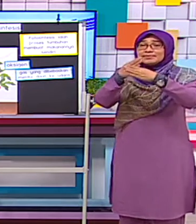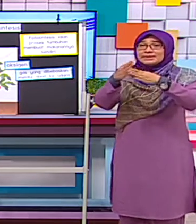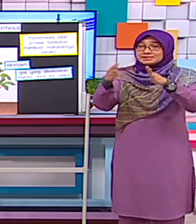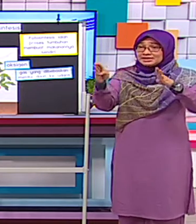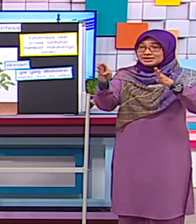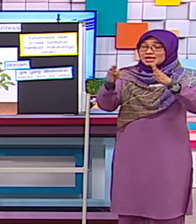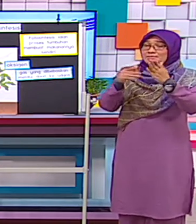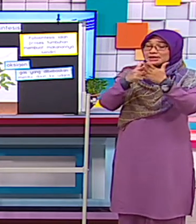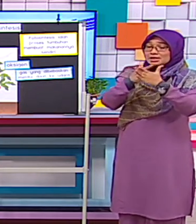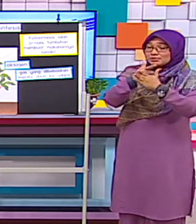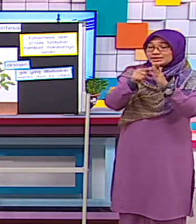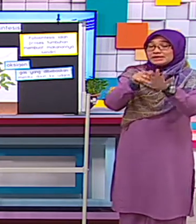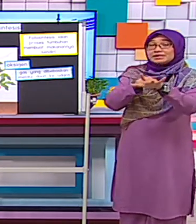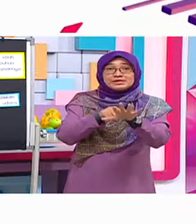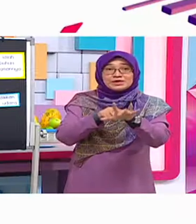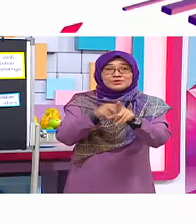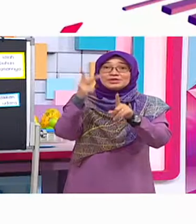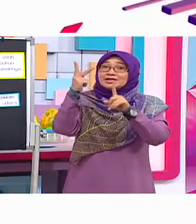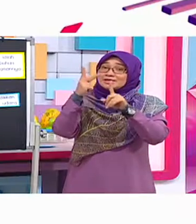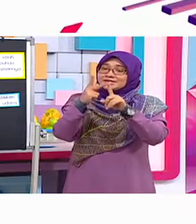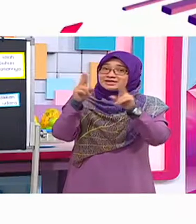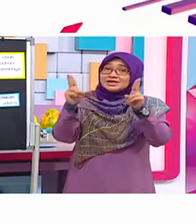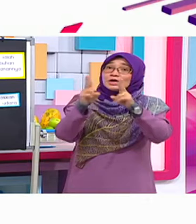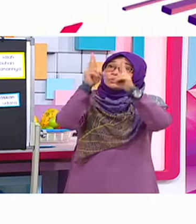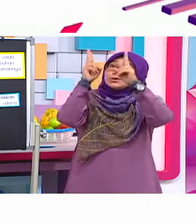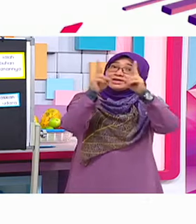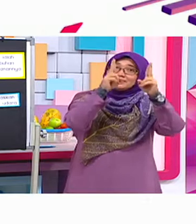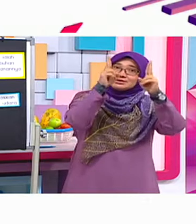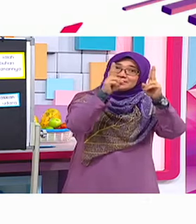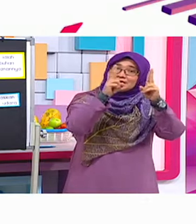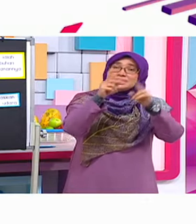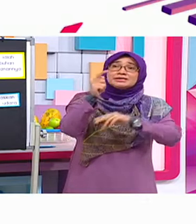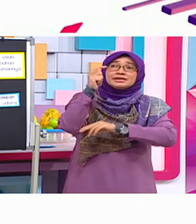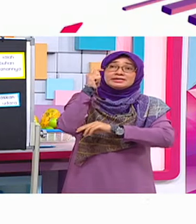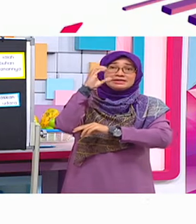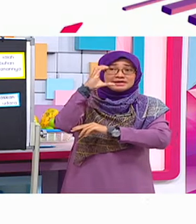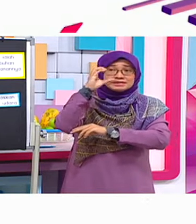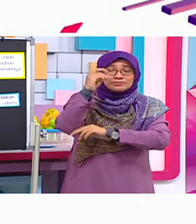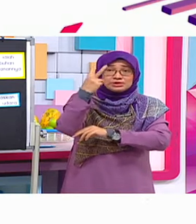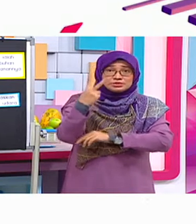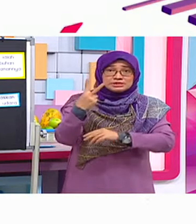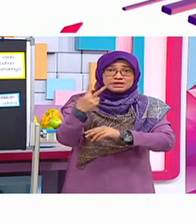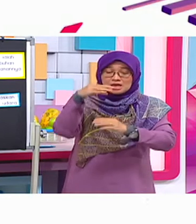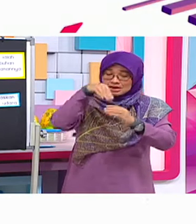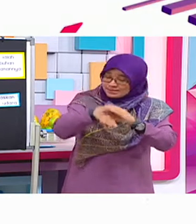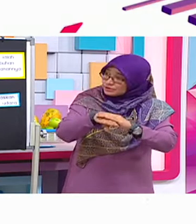dibebaskan melalui daun ke udara tadi gas karbondioksida masuk